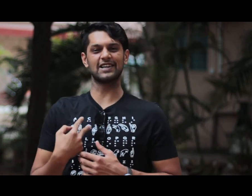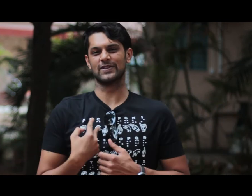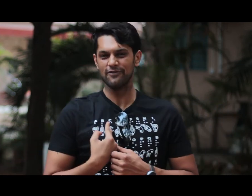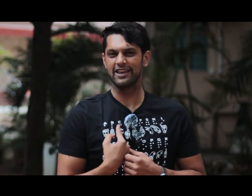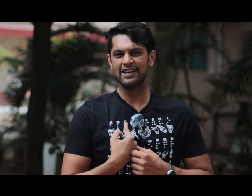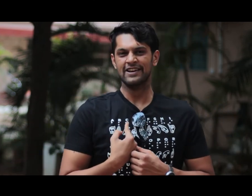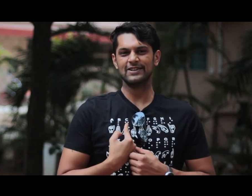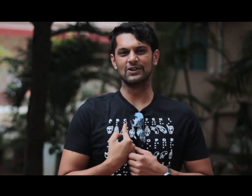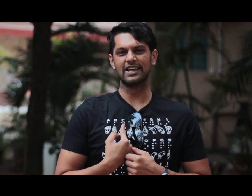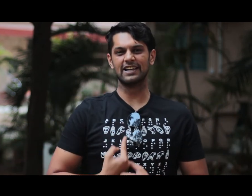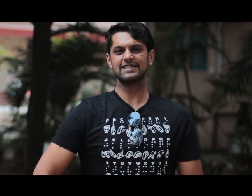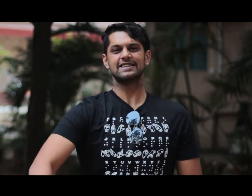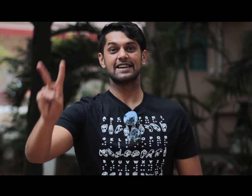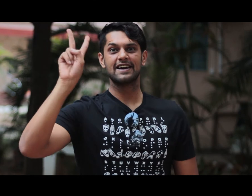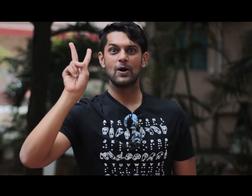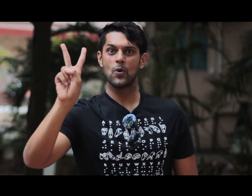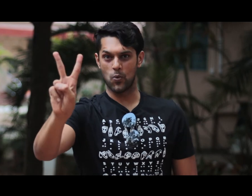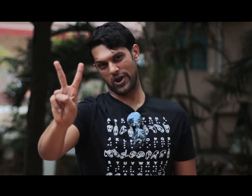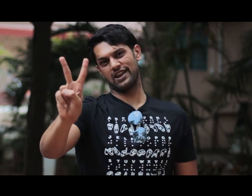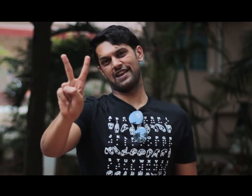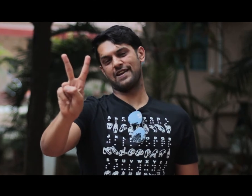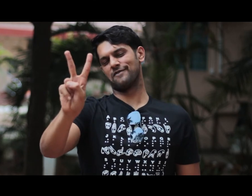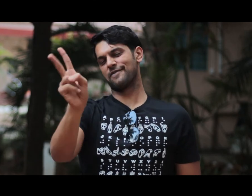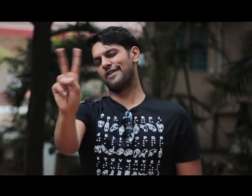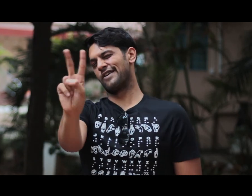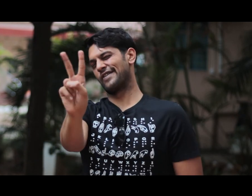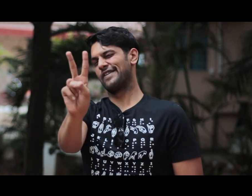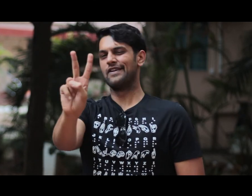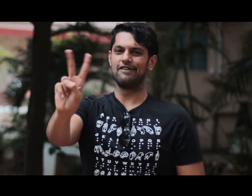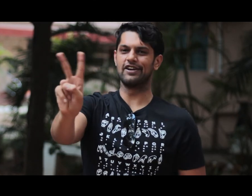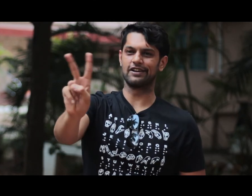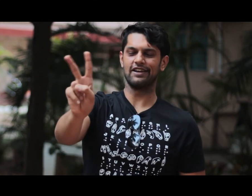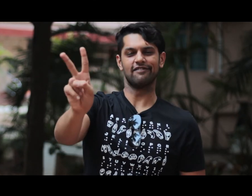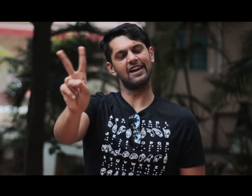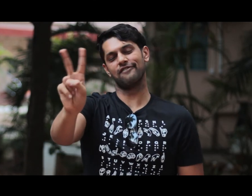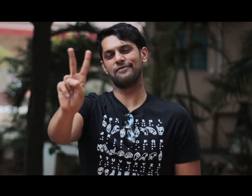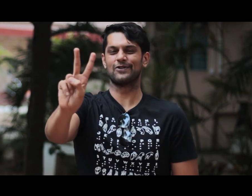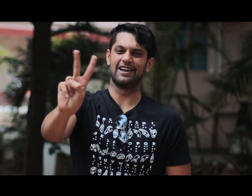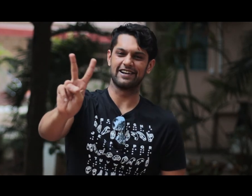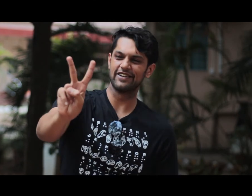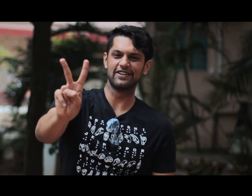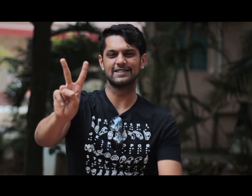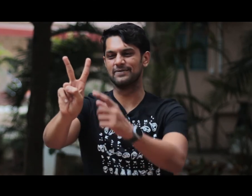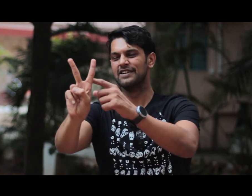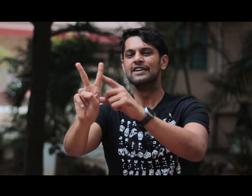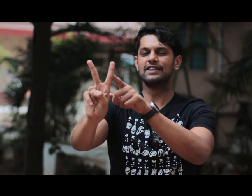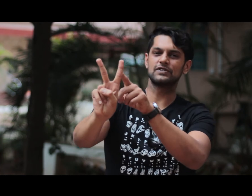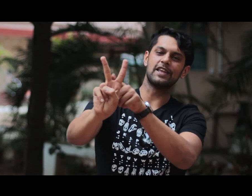ವಿತ್ ಅ ವಿ ಸೊ ದಟ್ಸ್ ವಿ ವಿ ಫಾರ್ ವಿಕ್ಟ್ರಿ ವಿನಾಯಕ್ ವಿ ಫಾರ್ ವಿನಾಯಕ ವೆರಿ ವೆರಿ ಸಿಂಪಲ್ ದಟ್ಸ್ ವಿ